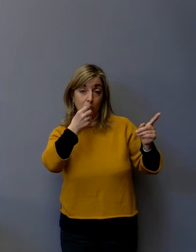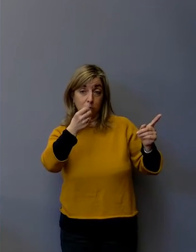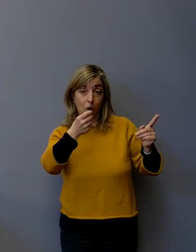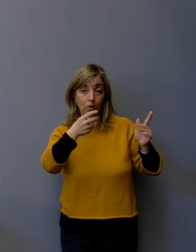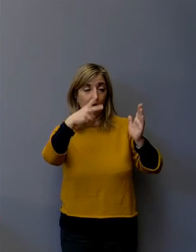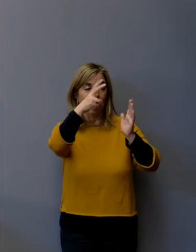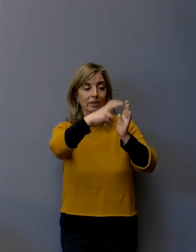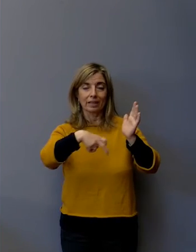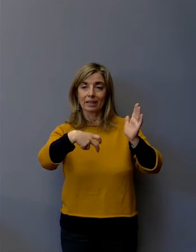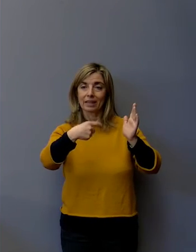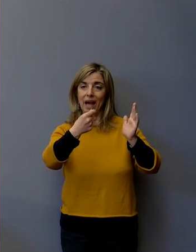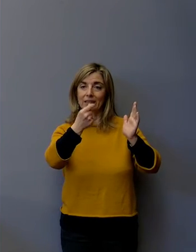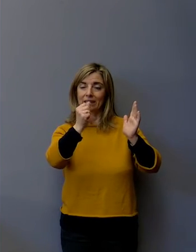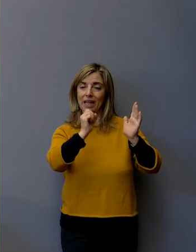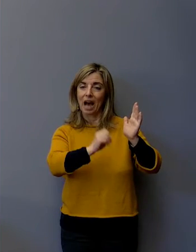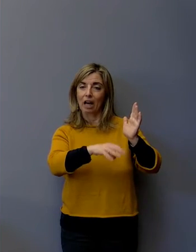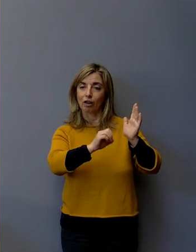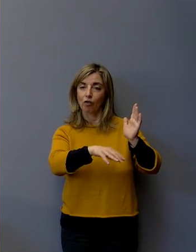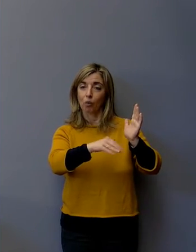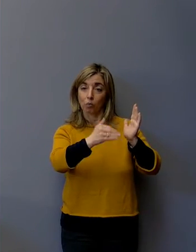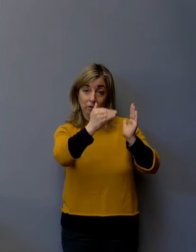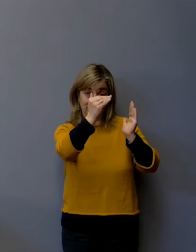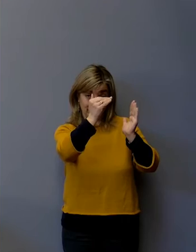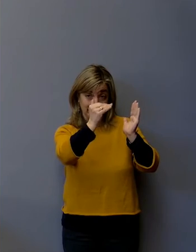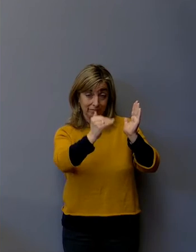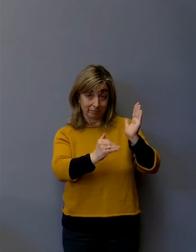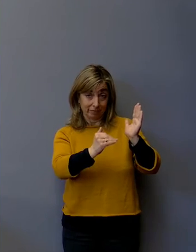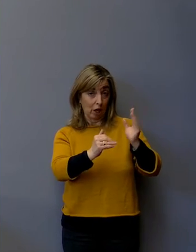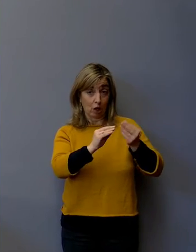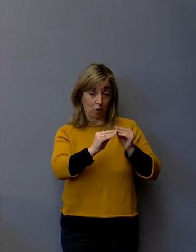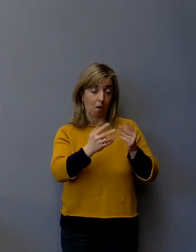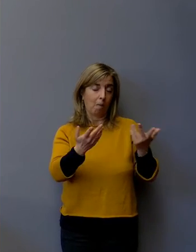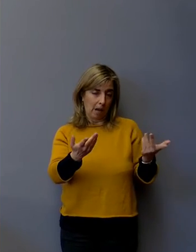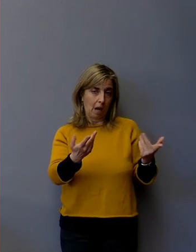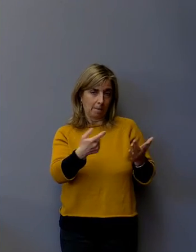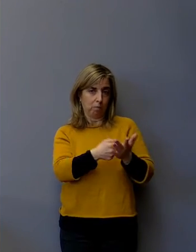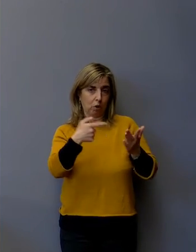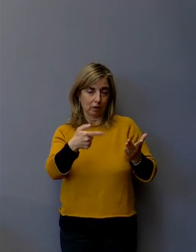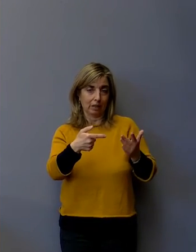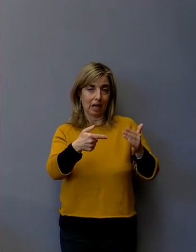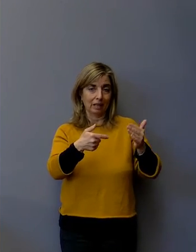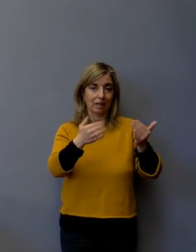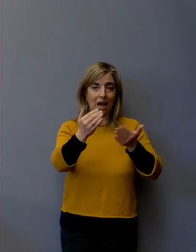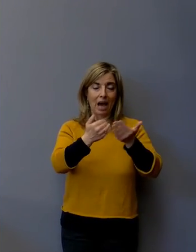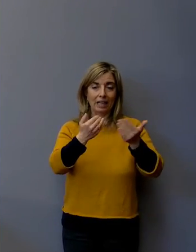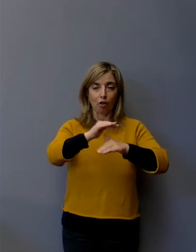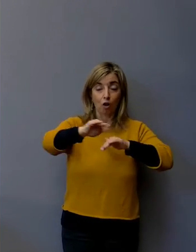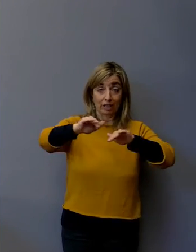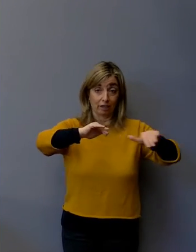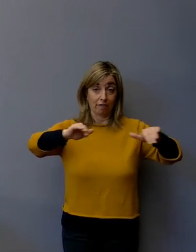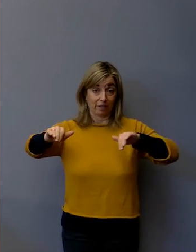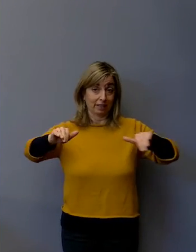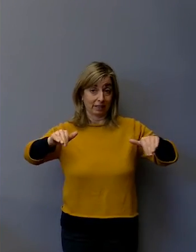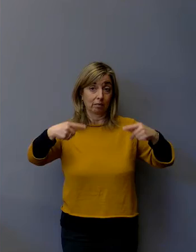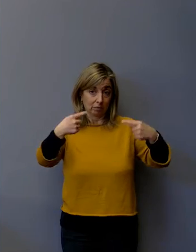del comune di genova è fare la raccolta differenziata quanto meno è una parte del lavoro che va fatto non ci sono altre altre soluzioni non